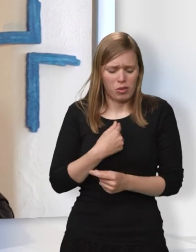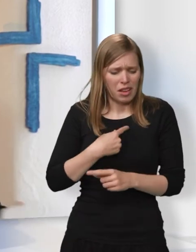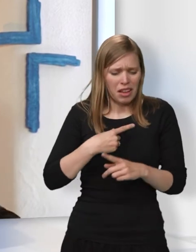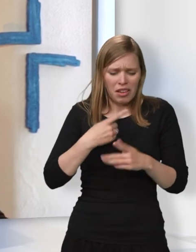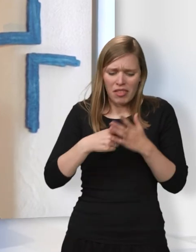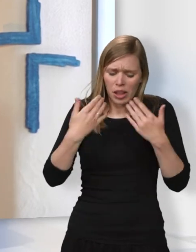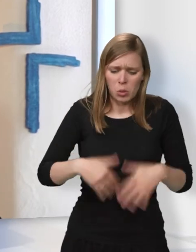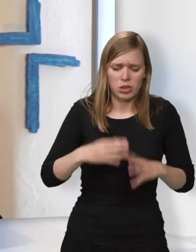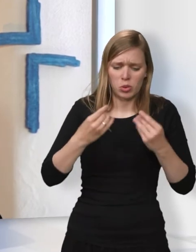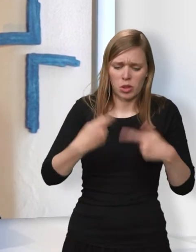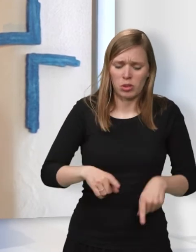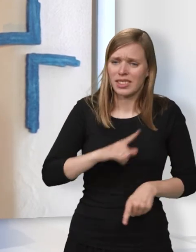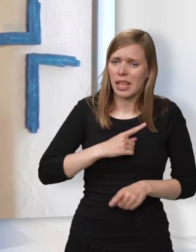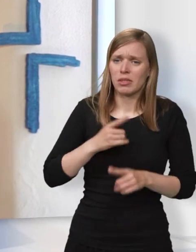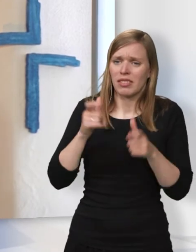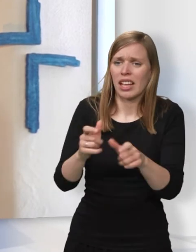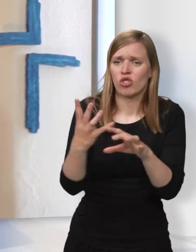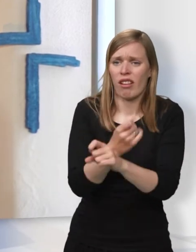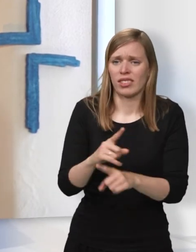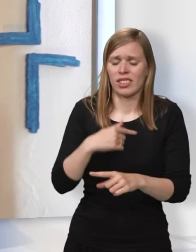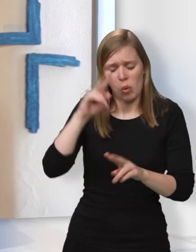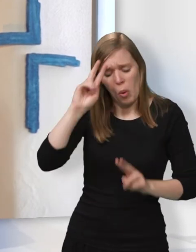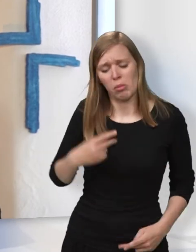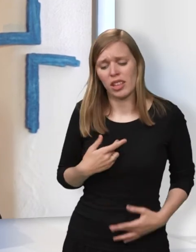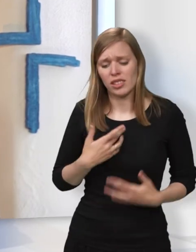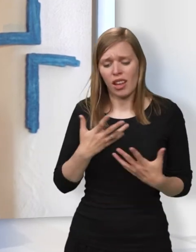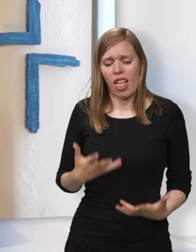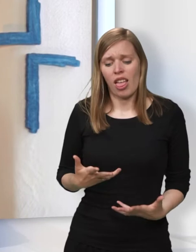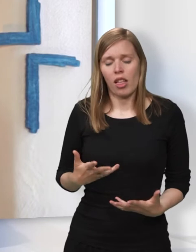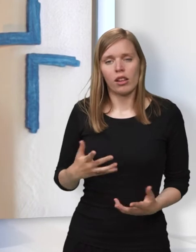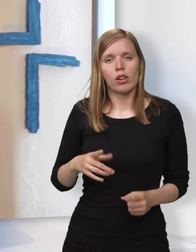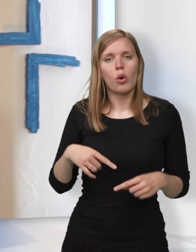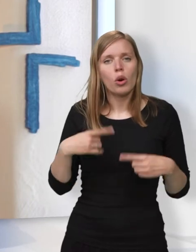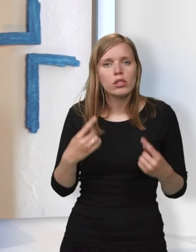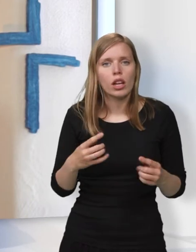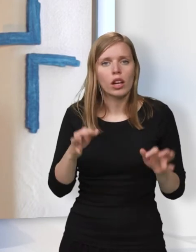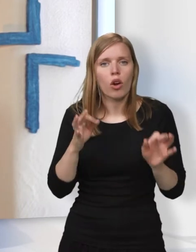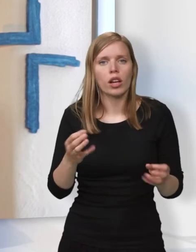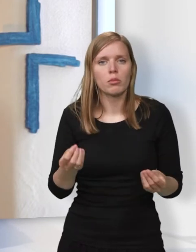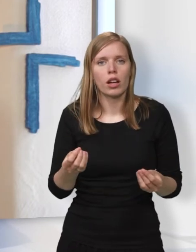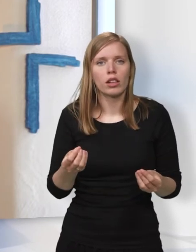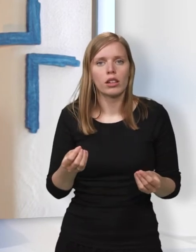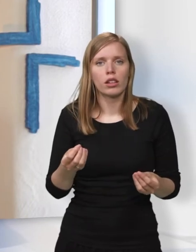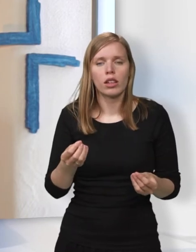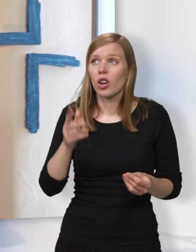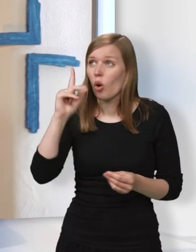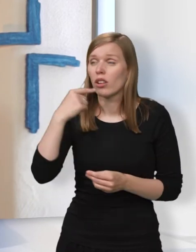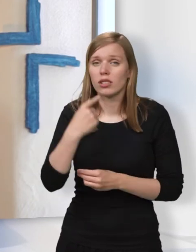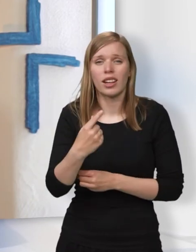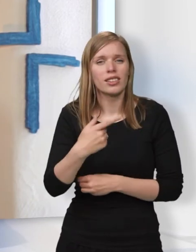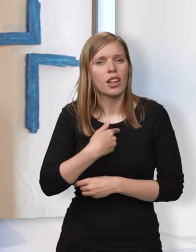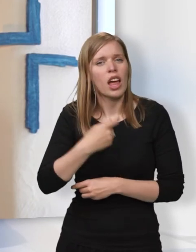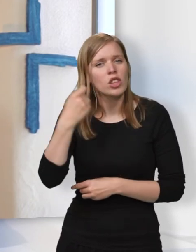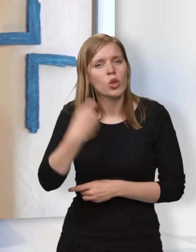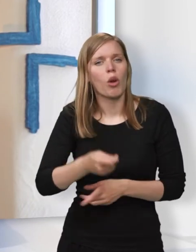können, man kann sich so ohnmächtig fühlen. Und dann wird das konkret, was es heißt, wenn Gott sagt, ich habe teuer